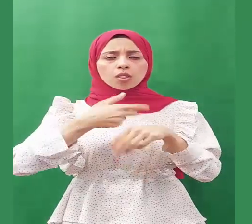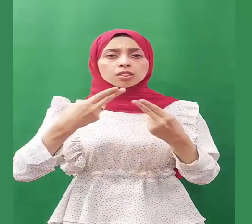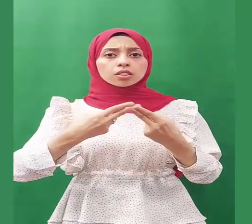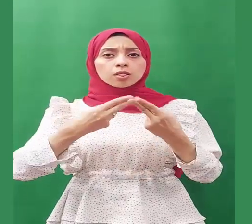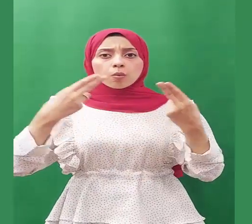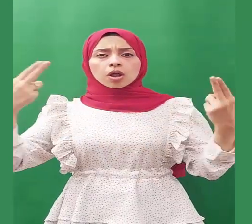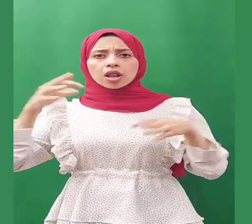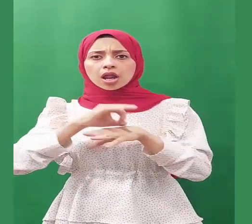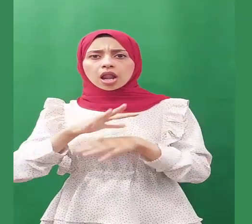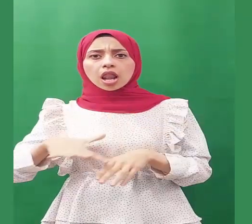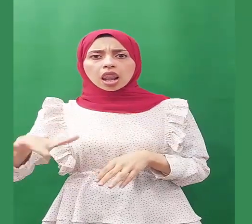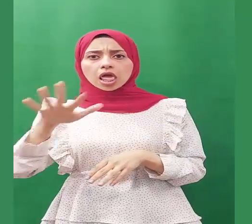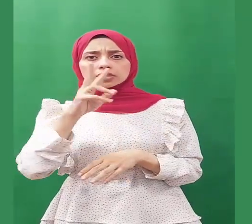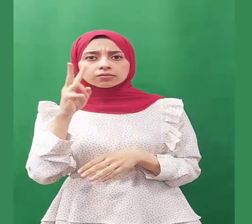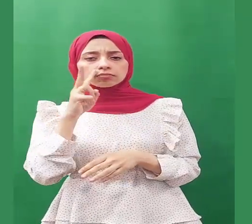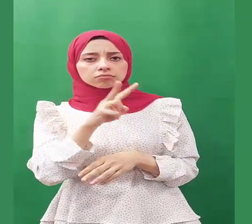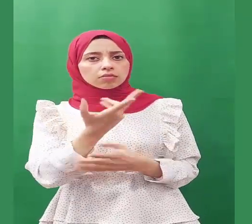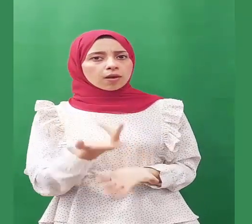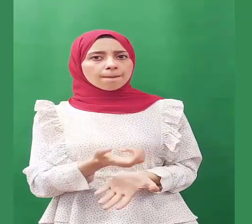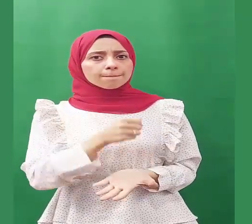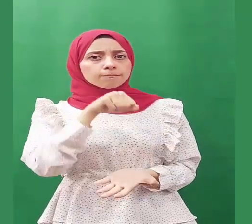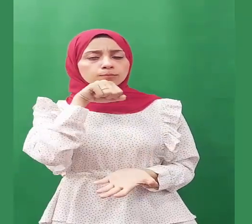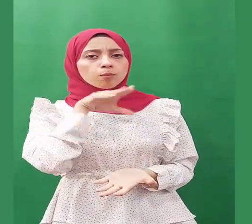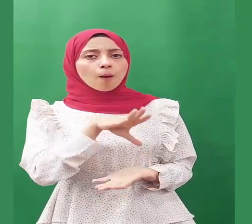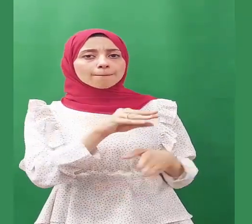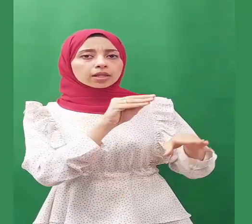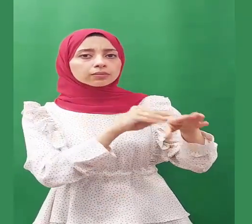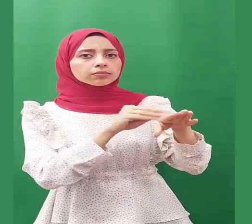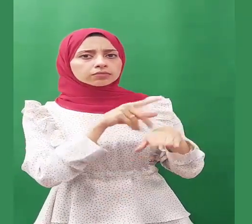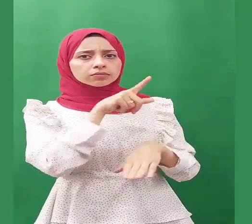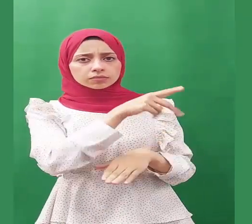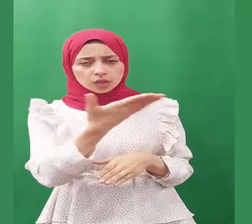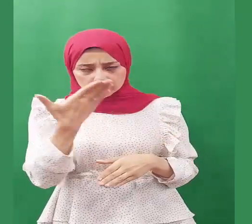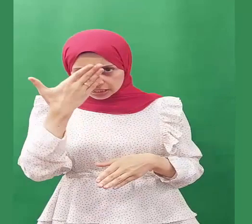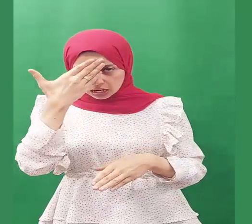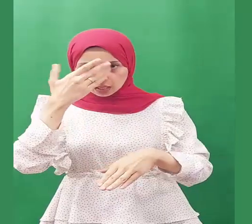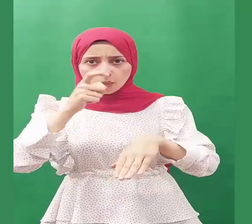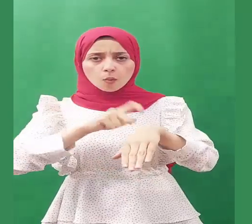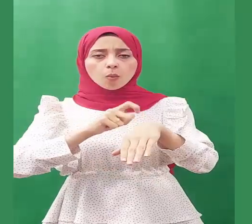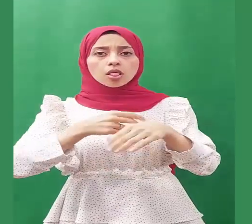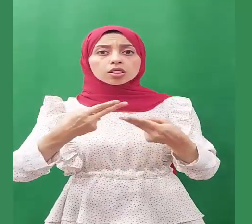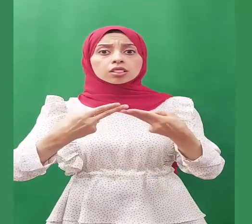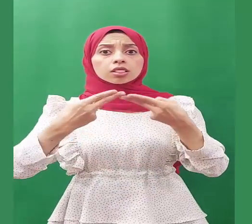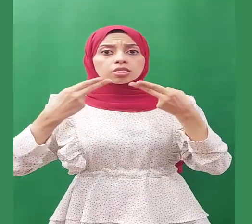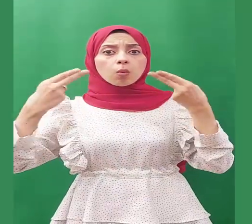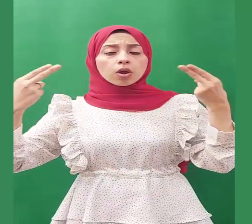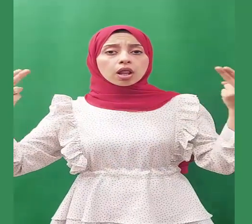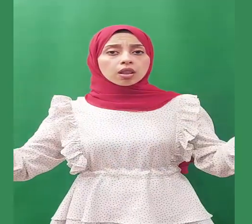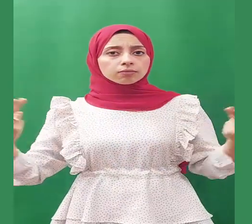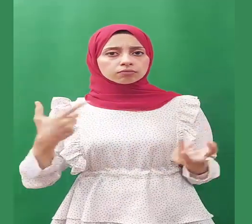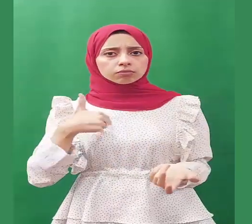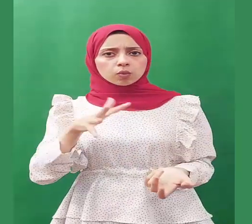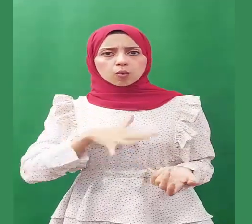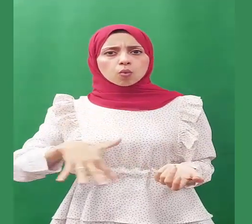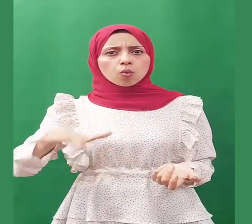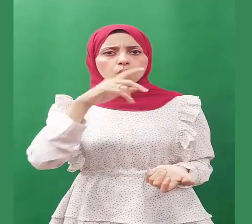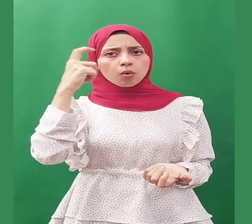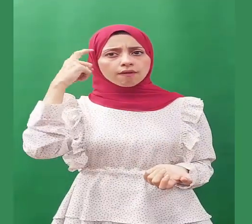قال الناس يا رسول الله انك سجدت سجده اطلتها حتى ظننا